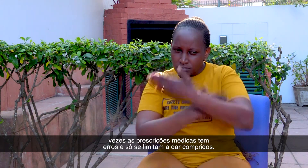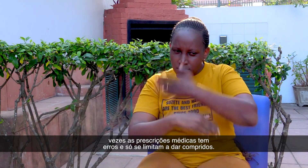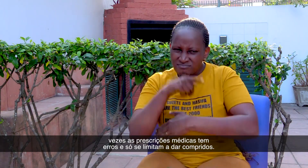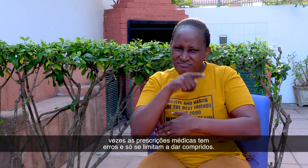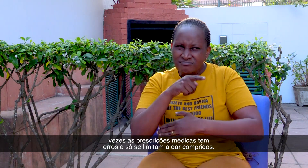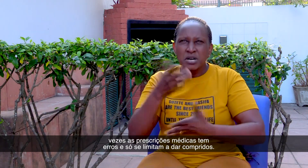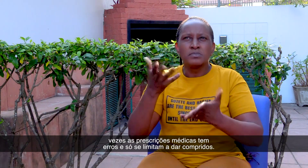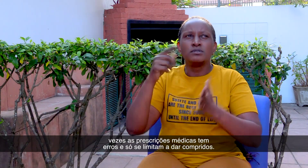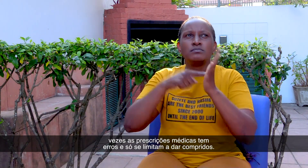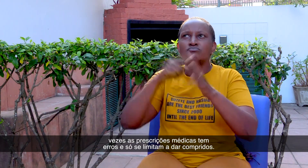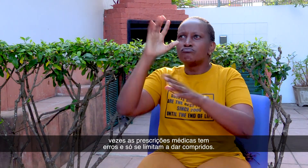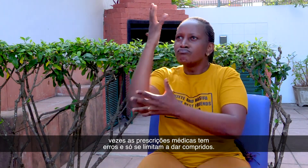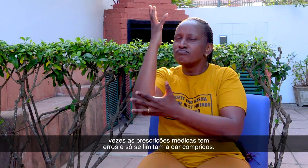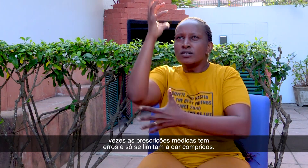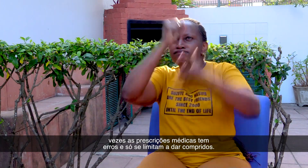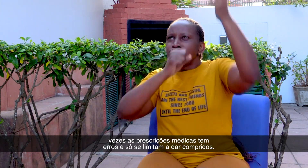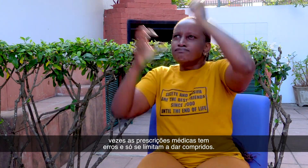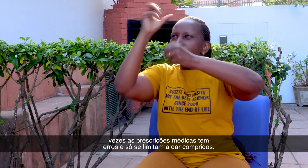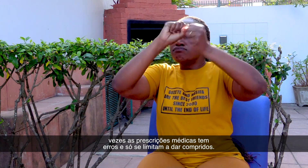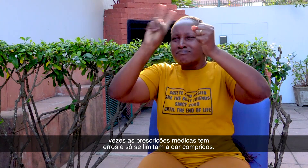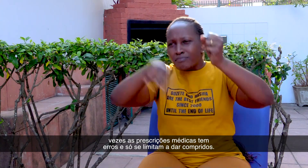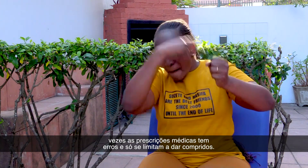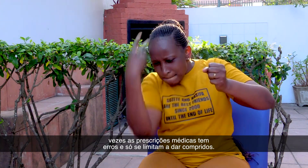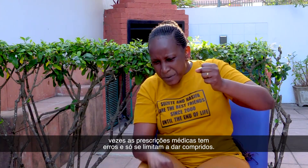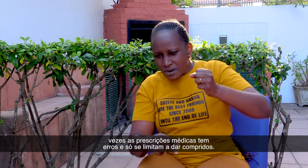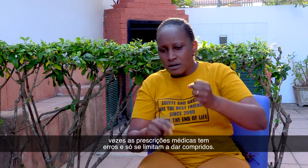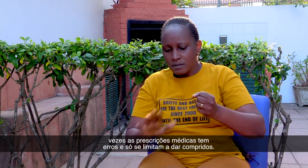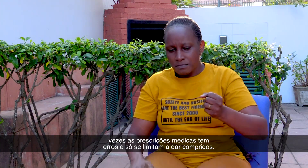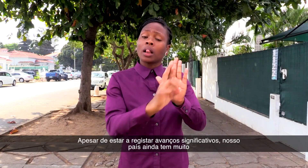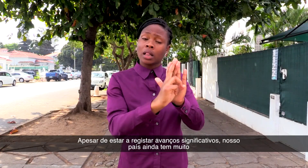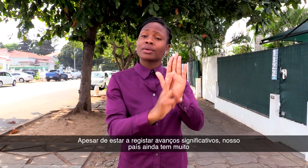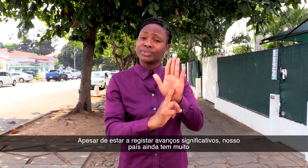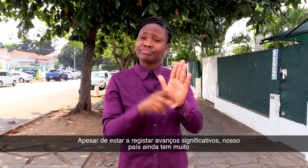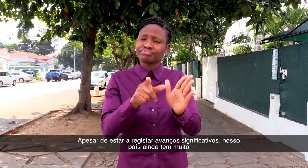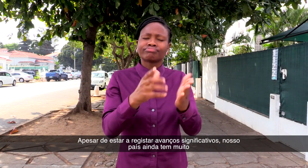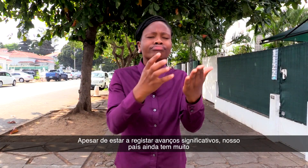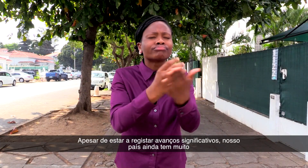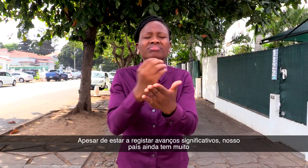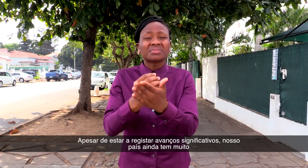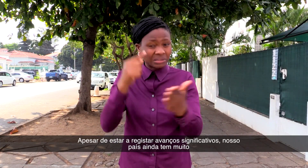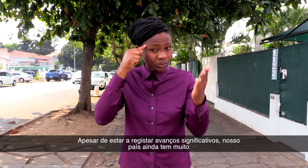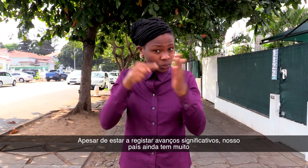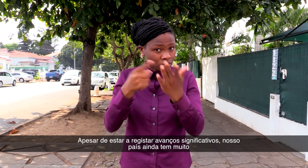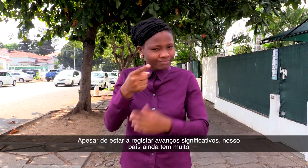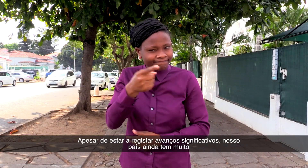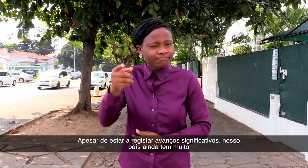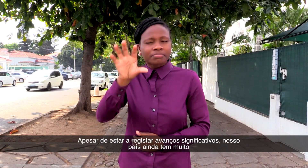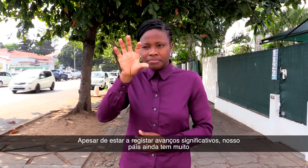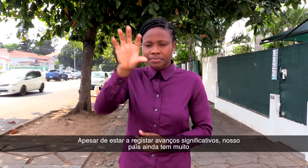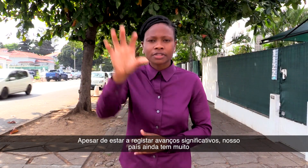as prescrições médicas têm erros e só se limitam a dar comprimidos. Apesar de estar a registrar